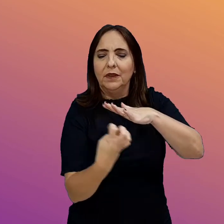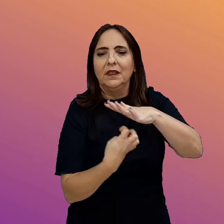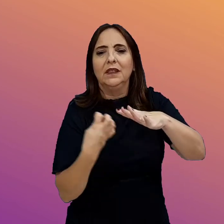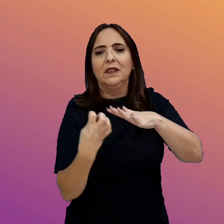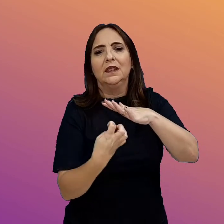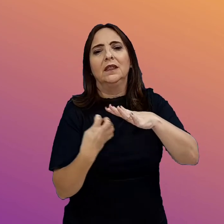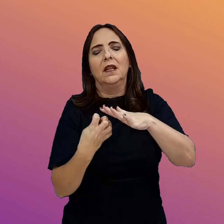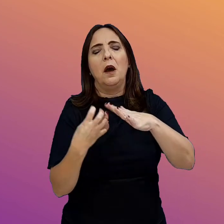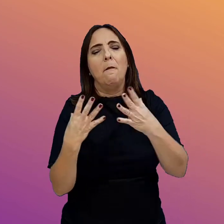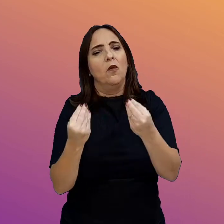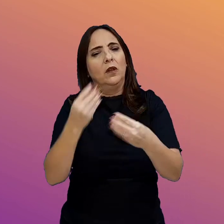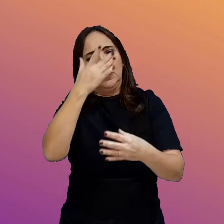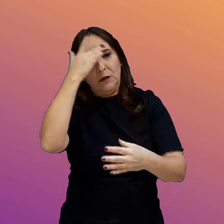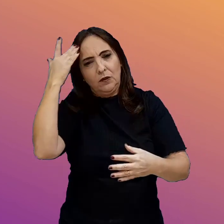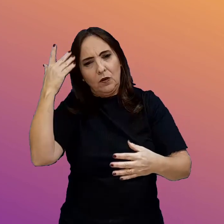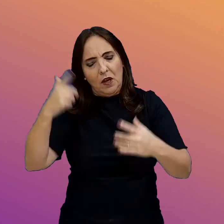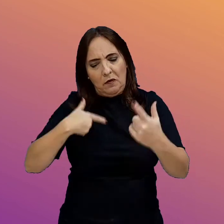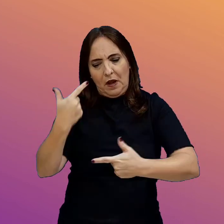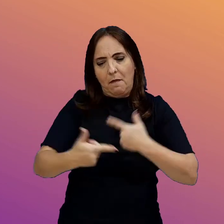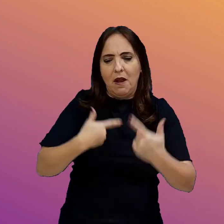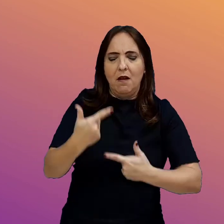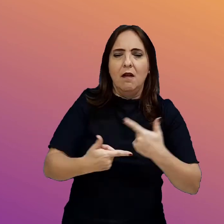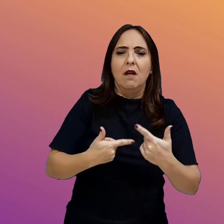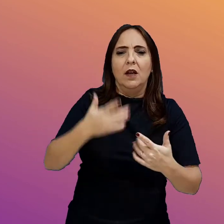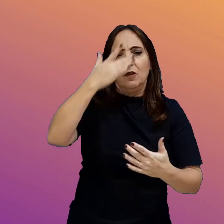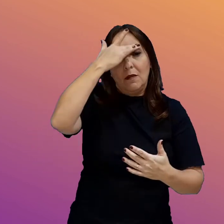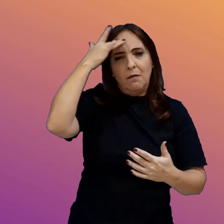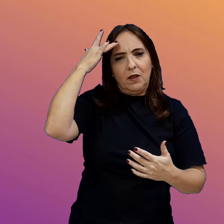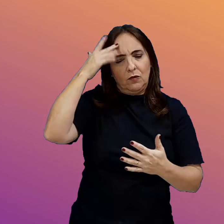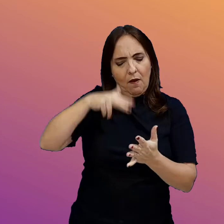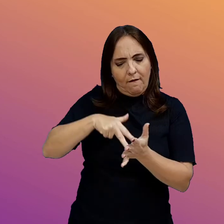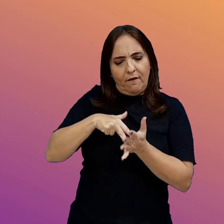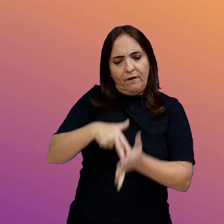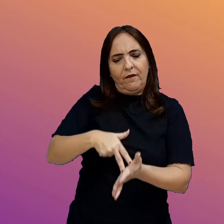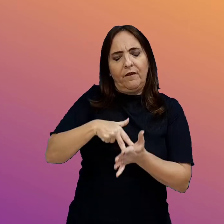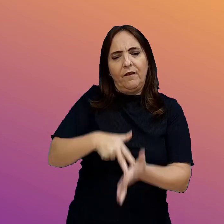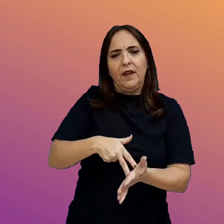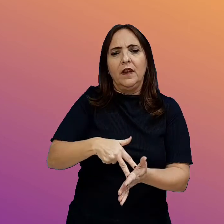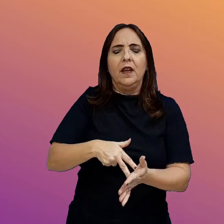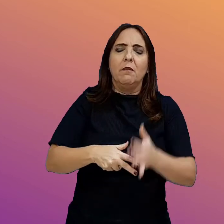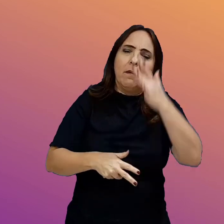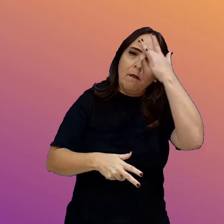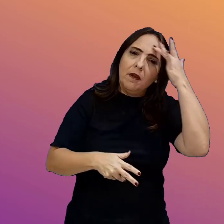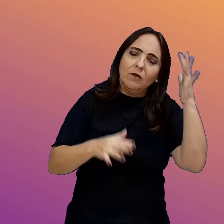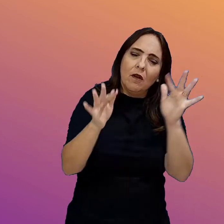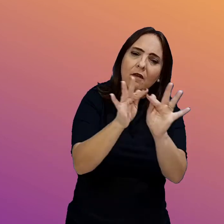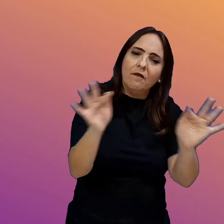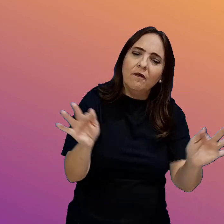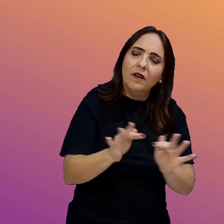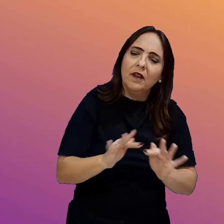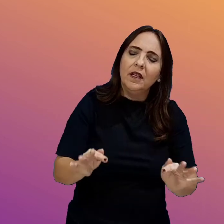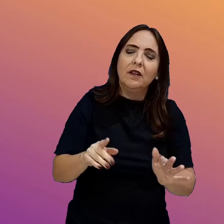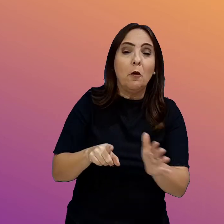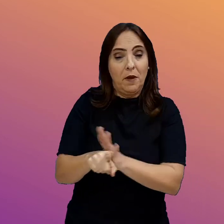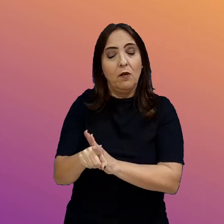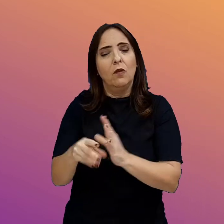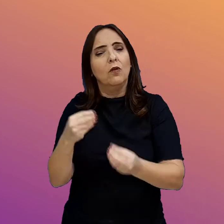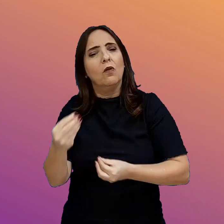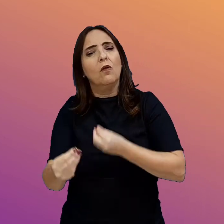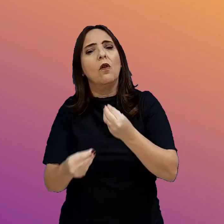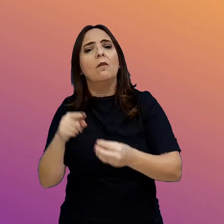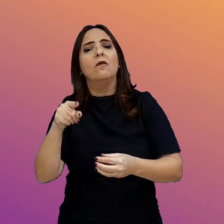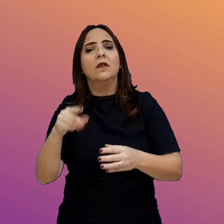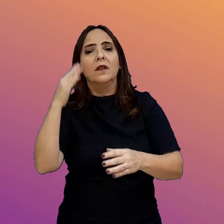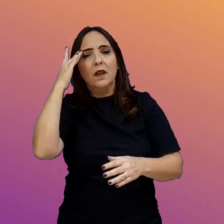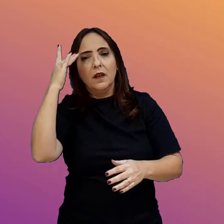empregado, uma pessoa segura de si, uma pessoa feliz? Como é que você imagina? E